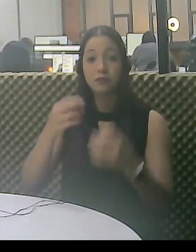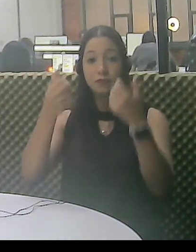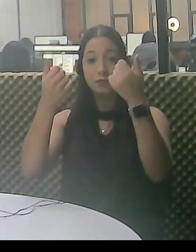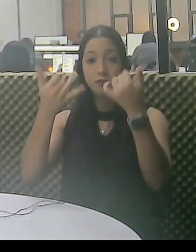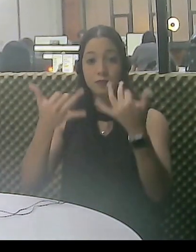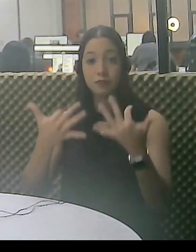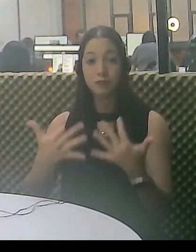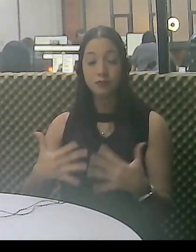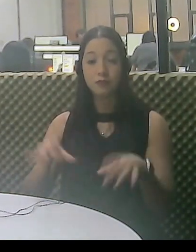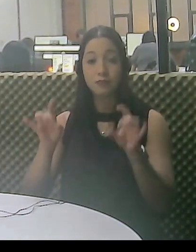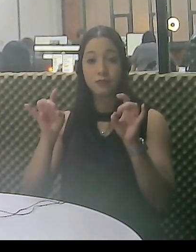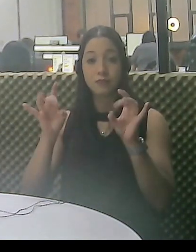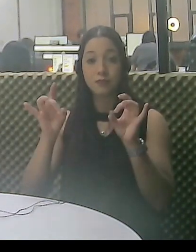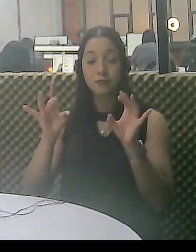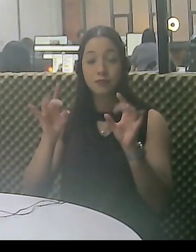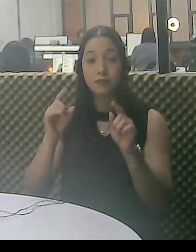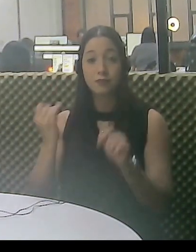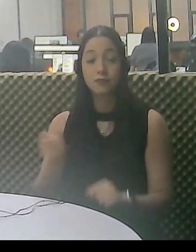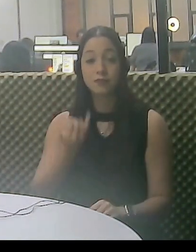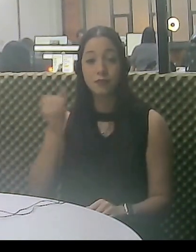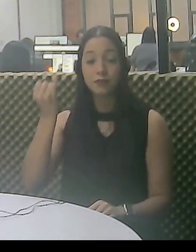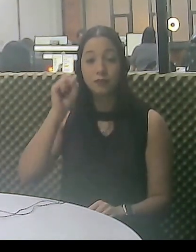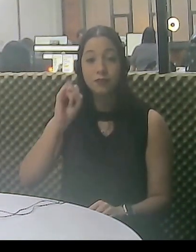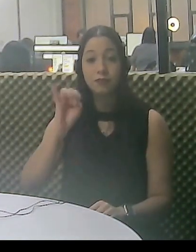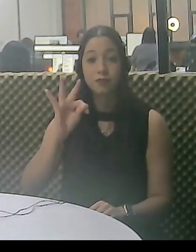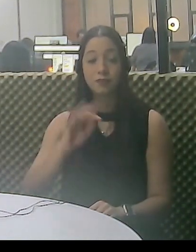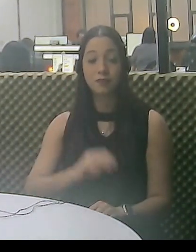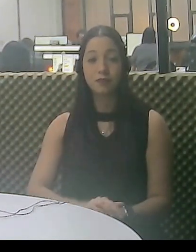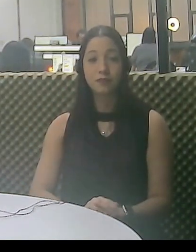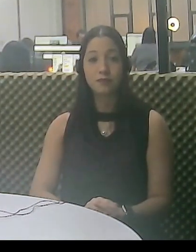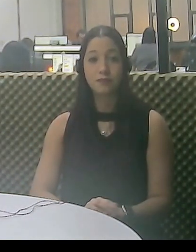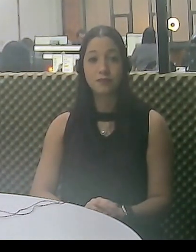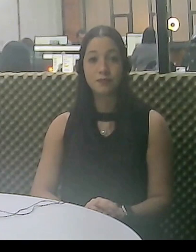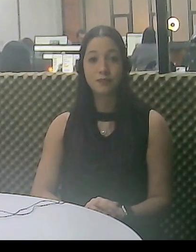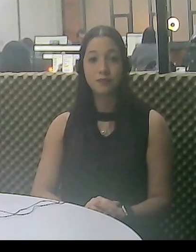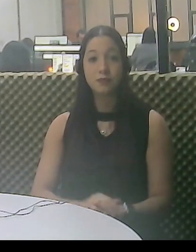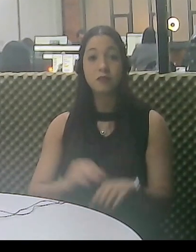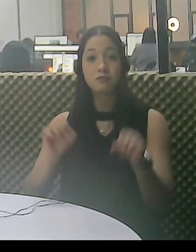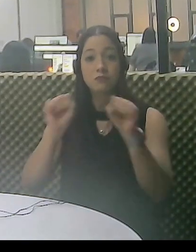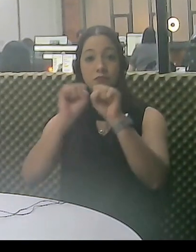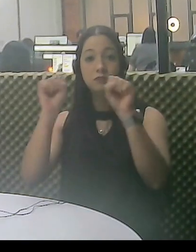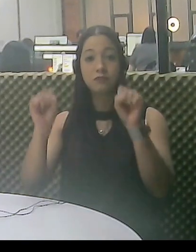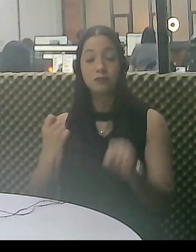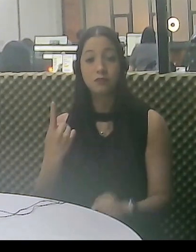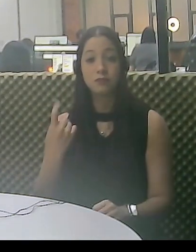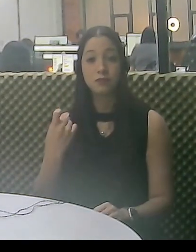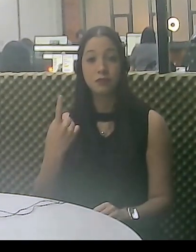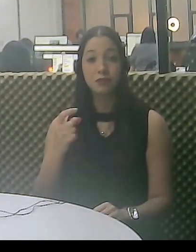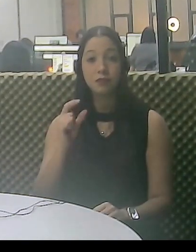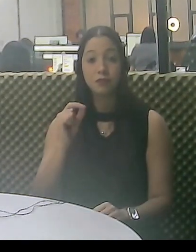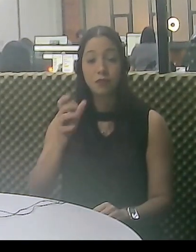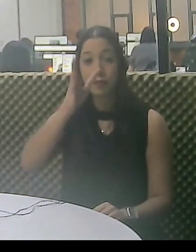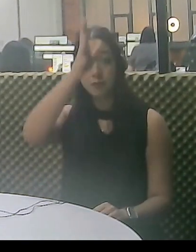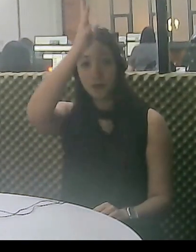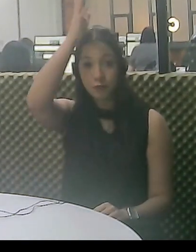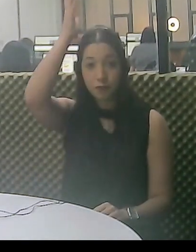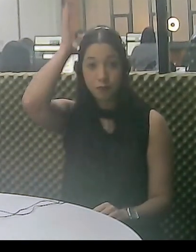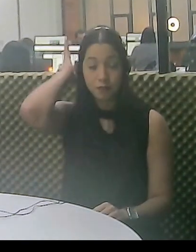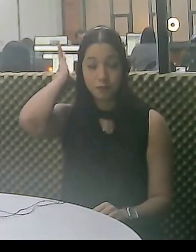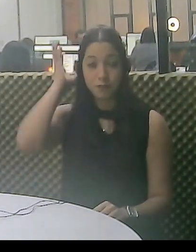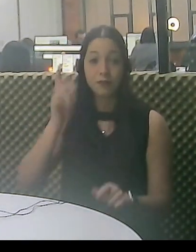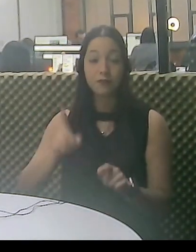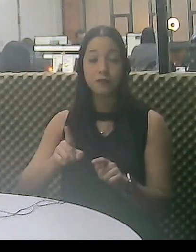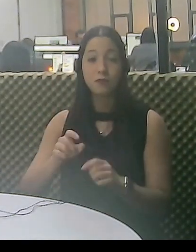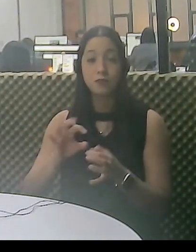as especificidades e relevância do SIAT. Nós temos um sistema único em que bombeiro militar